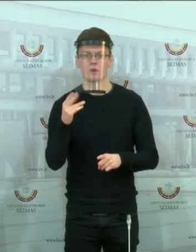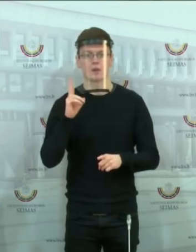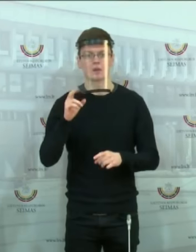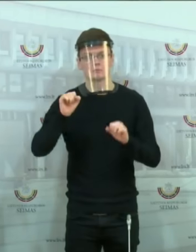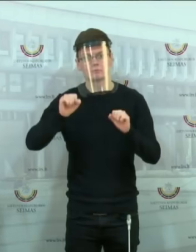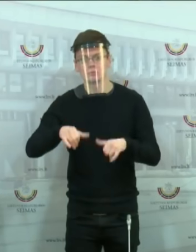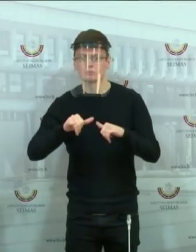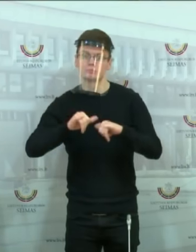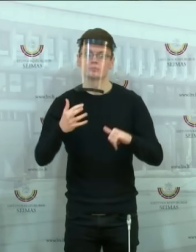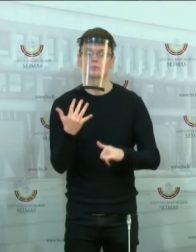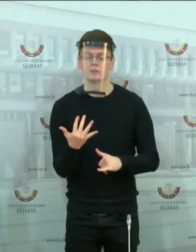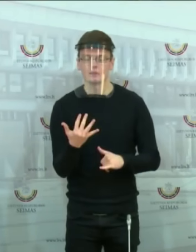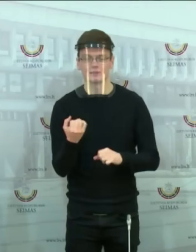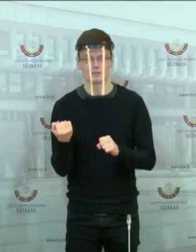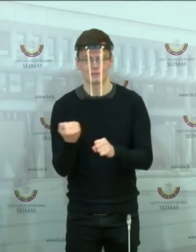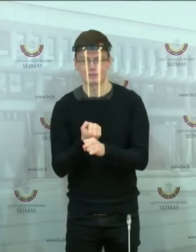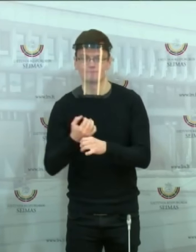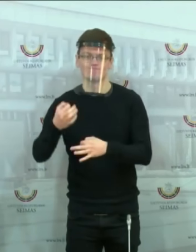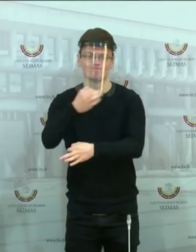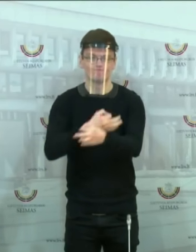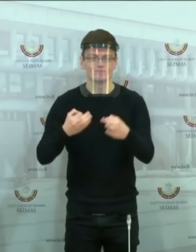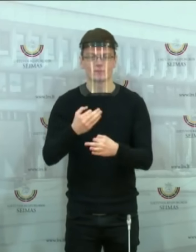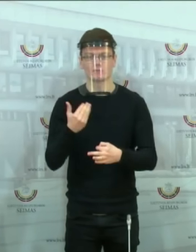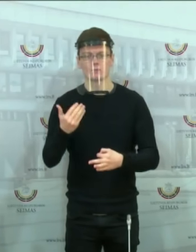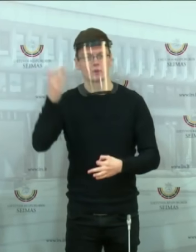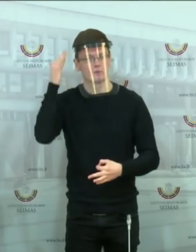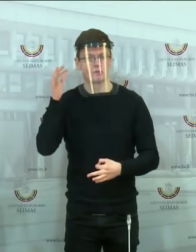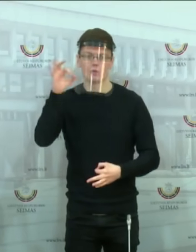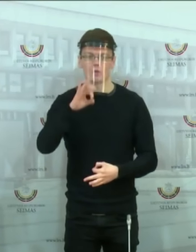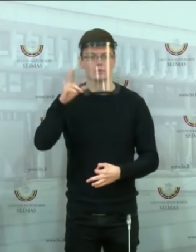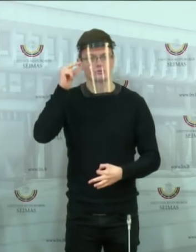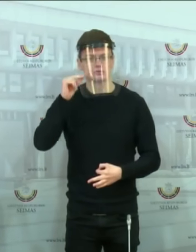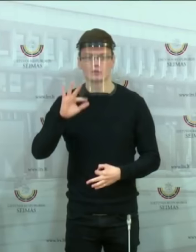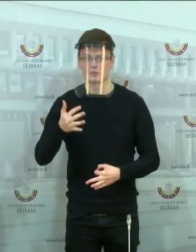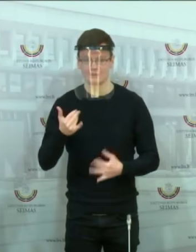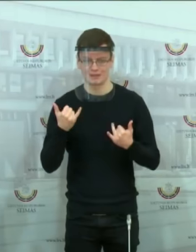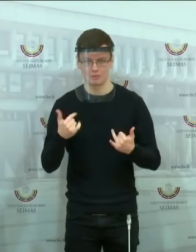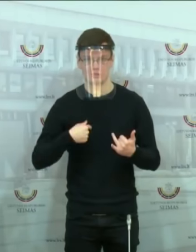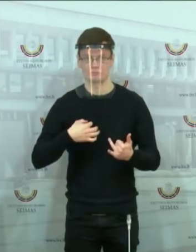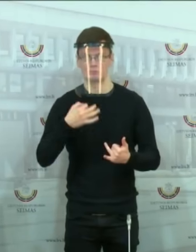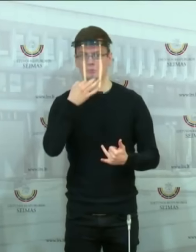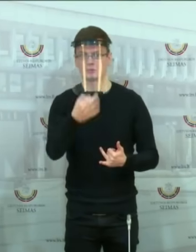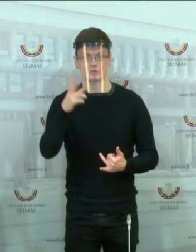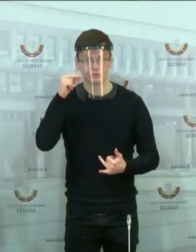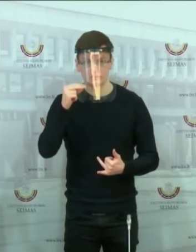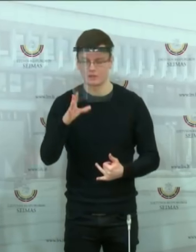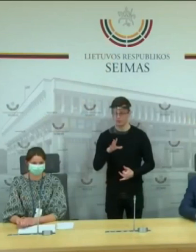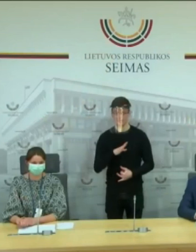galimus scenarijus ir jais vadovaujantis galvoti apie kažkokią datą. Kol kas aš tikrai negalėčiau jos pasakyti.